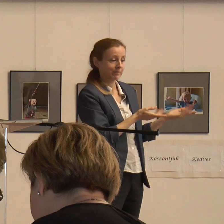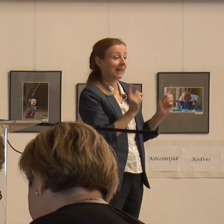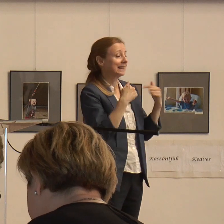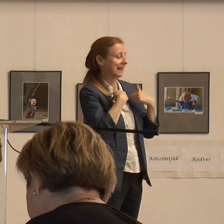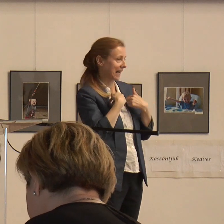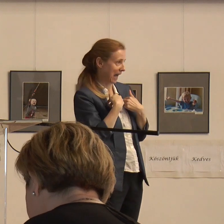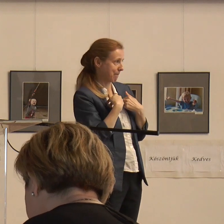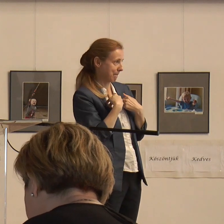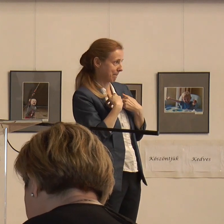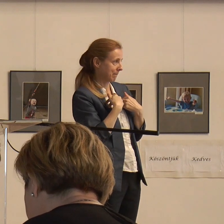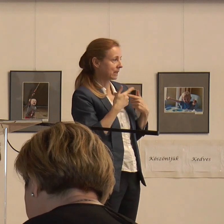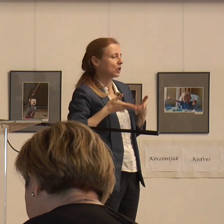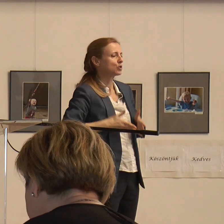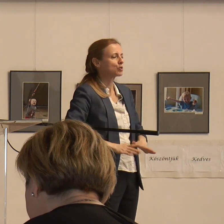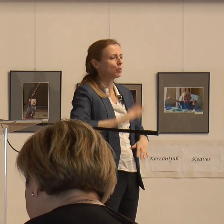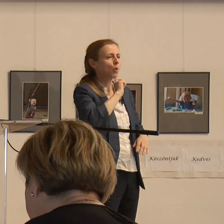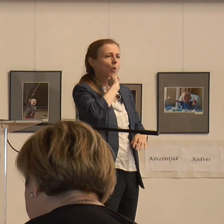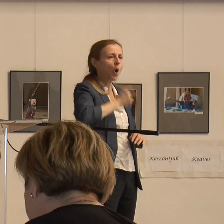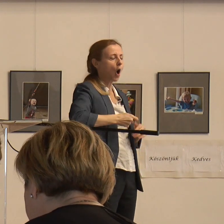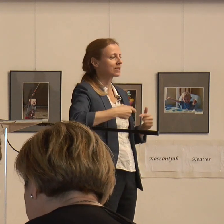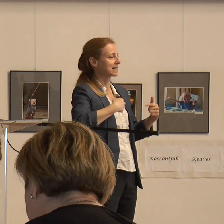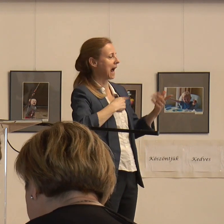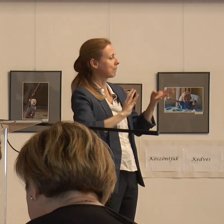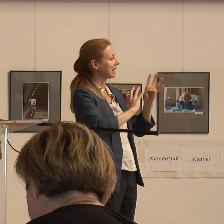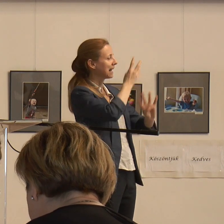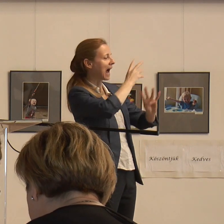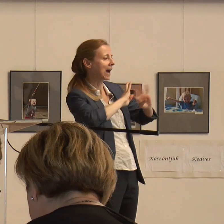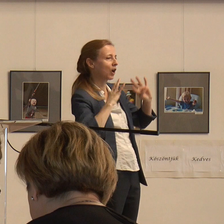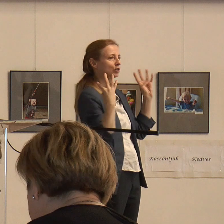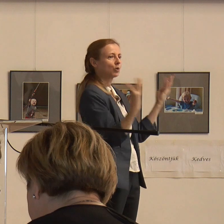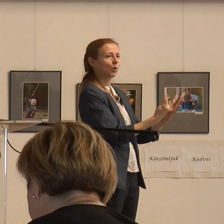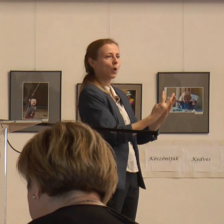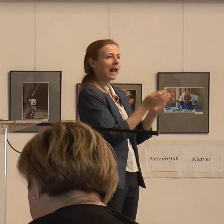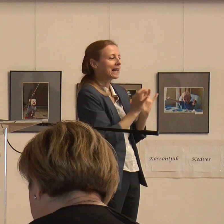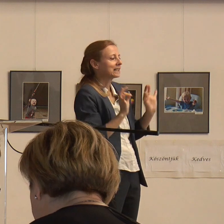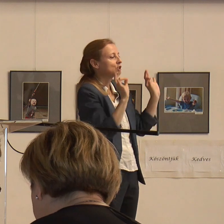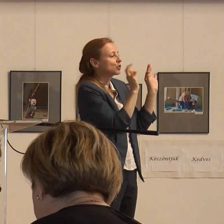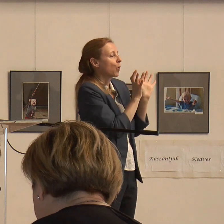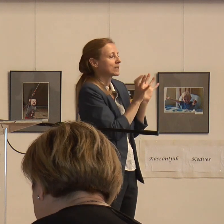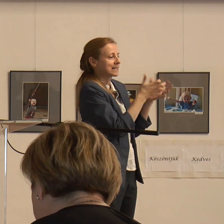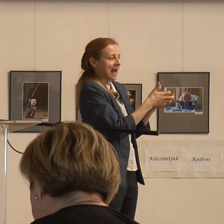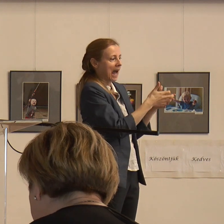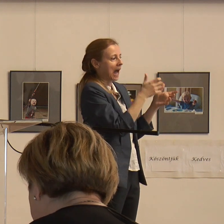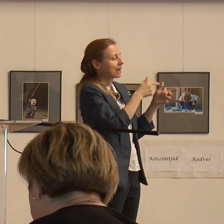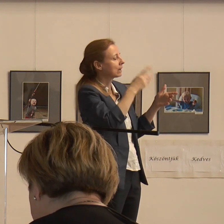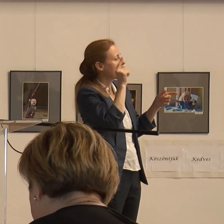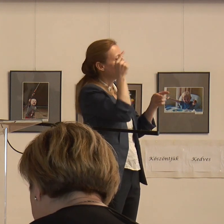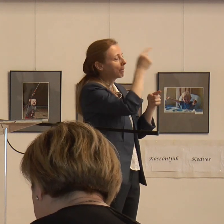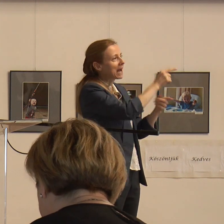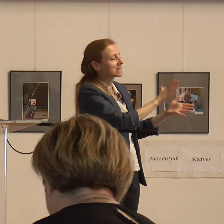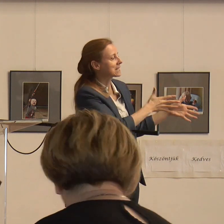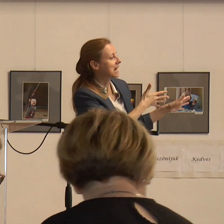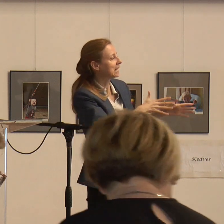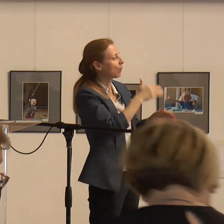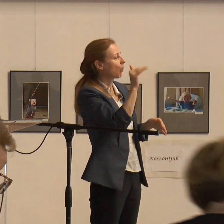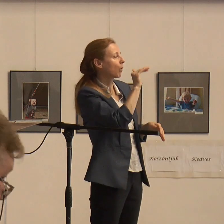De nekem szülőt hazám elámult tőle kis ország, messze ringó